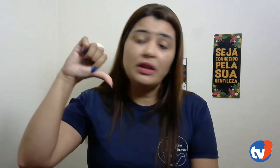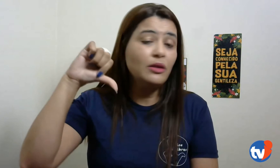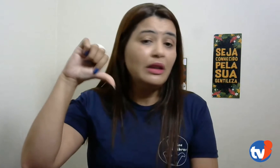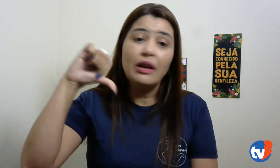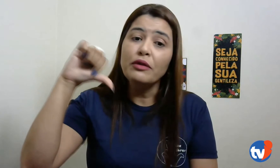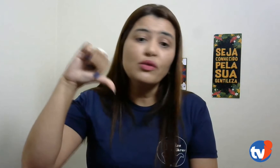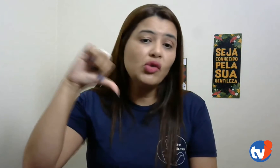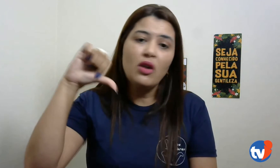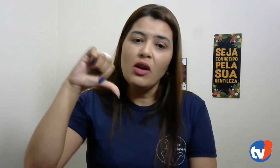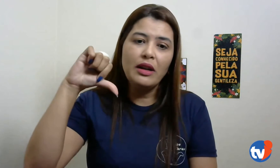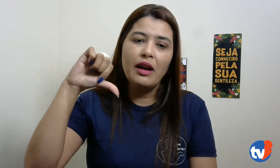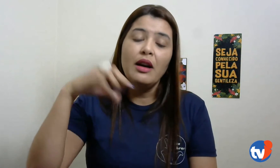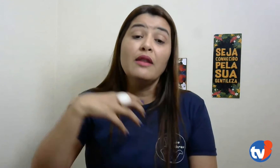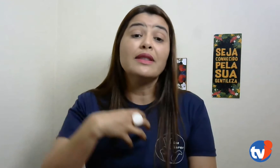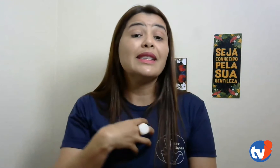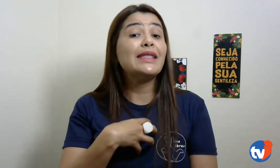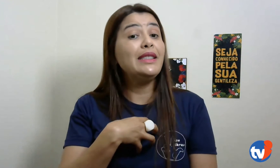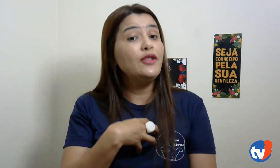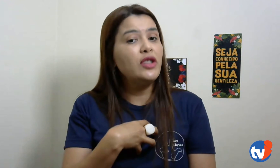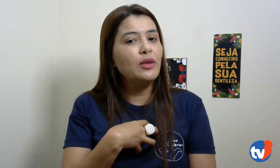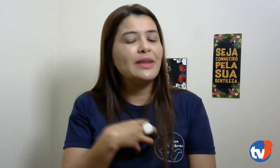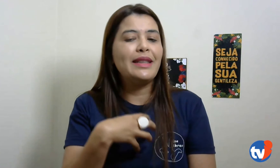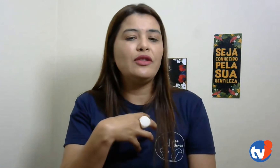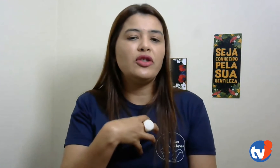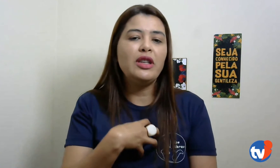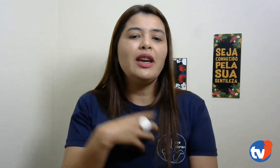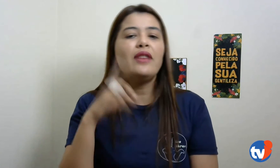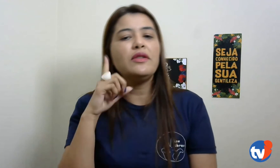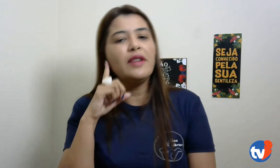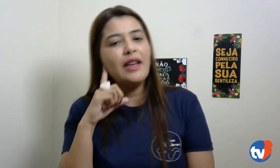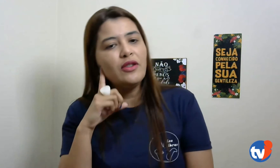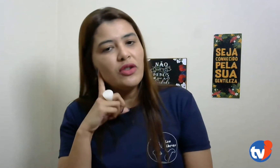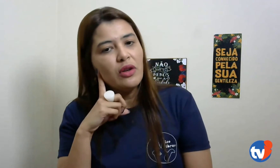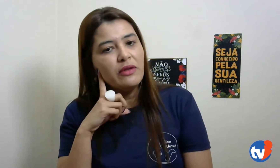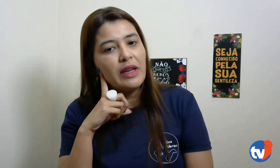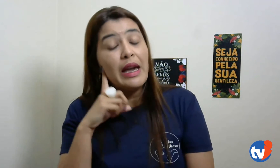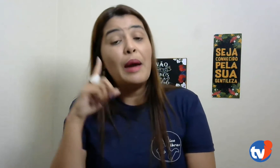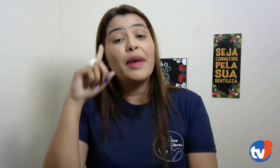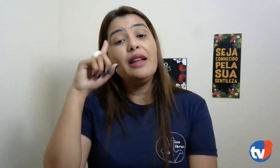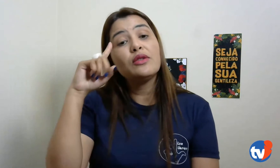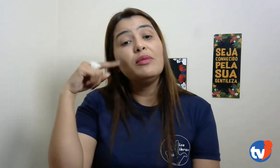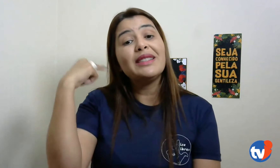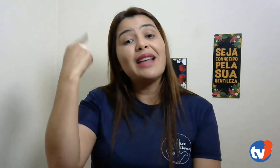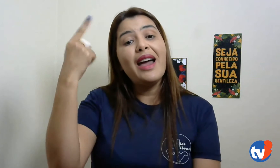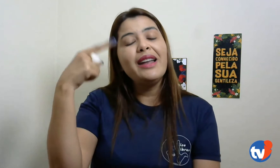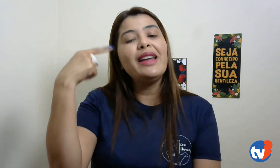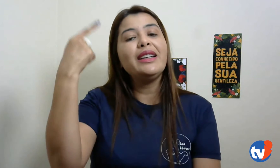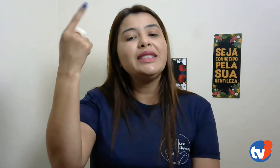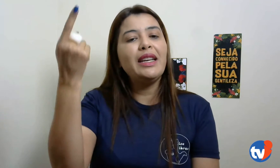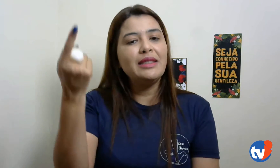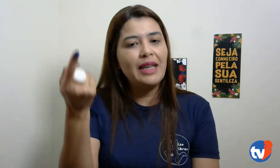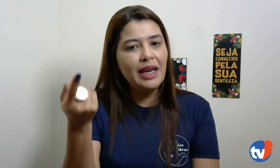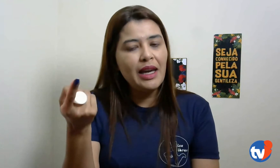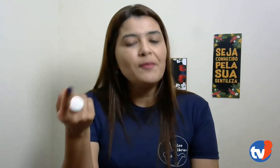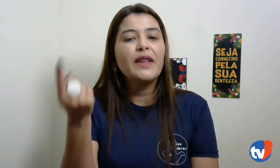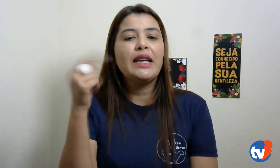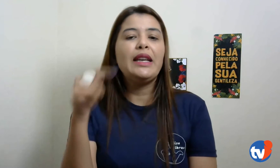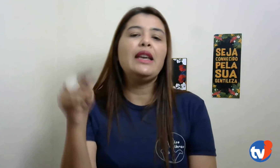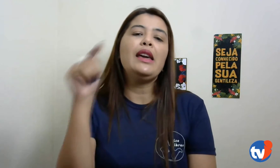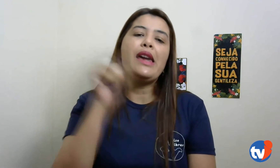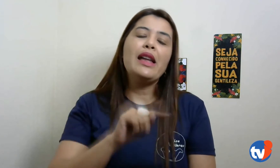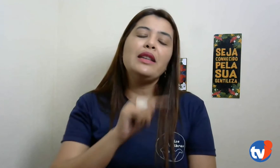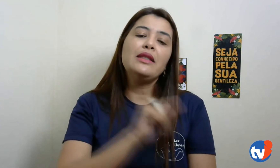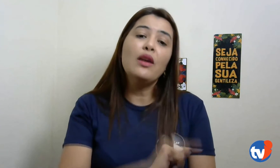realmente o seu ouvido não funciona. Você sentiu. Sentir é diferente de ouvir. Para eles começarem a